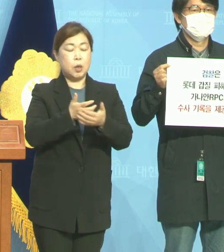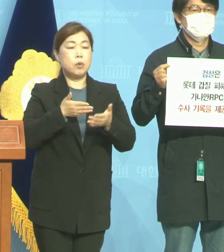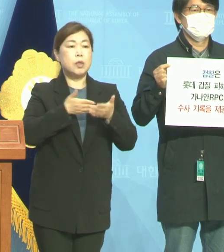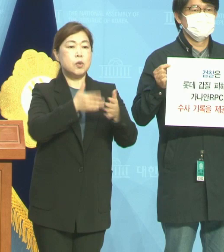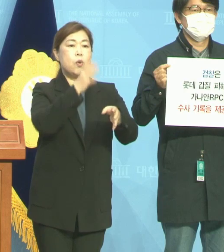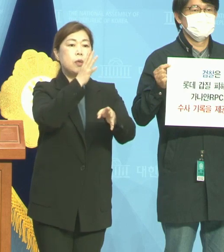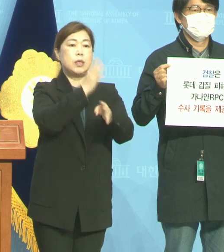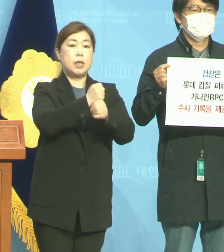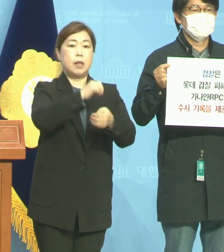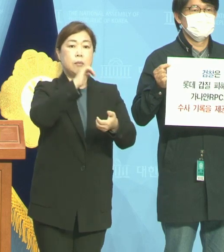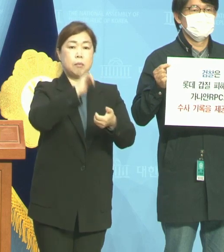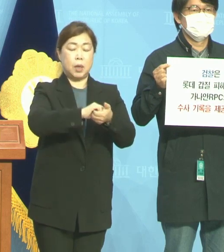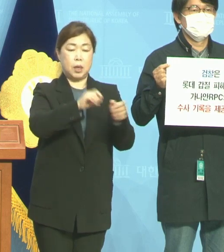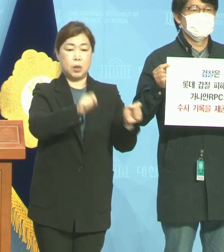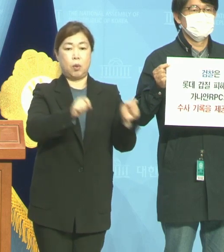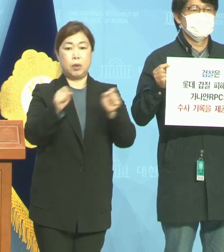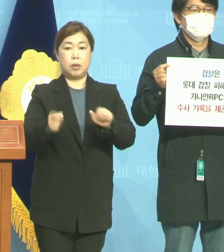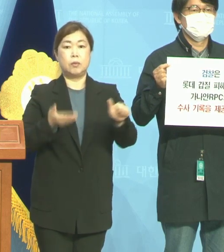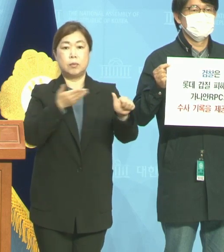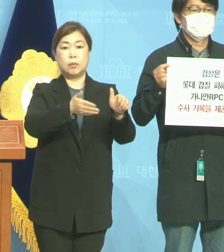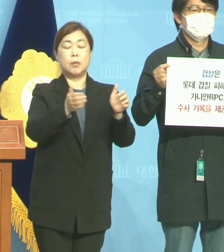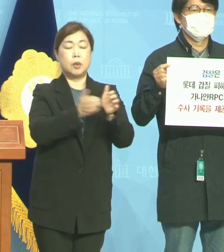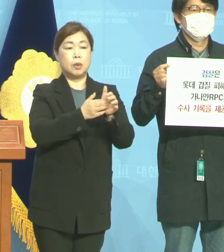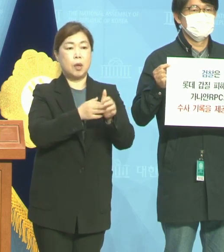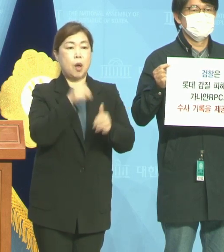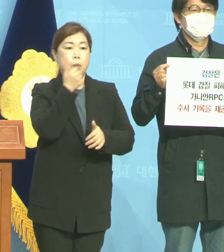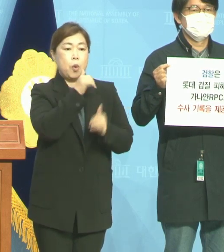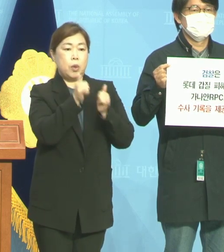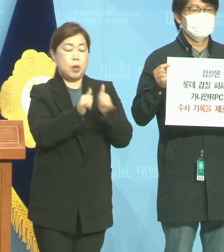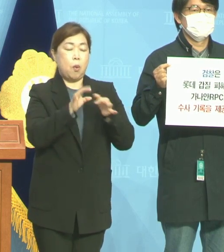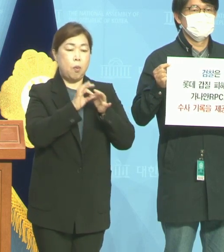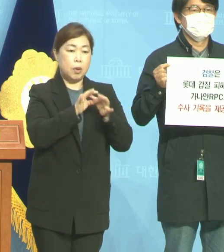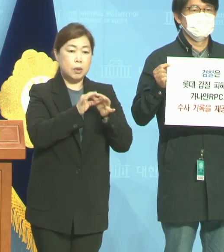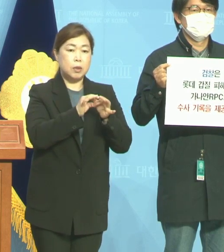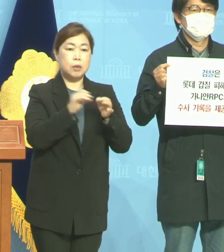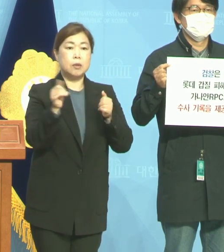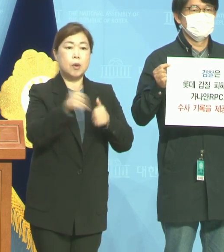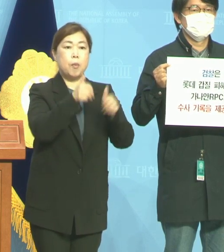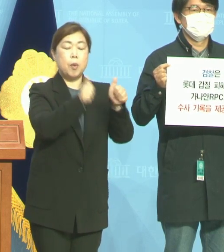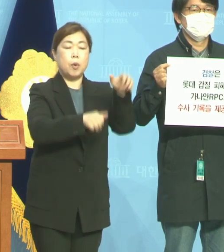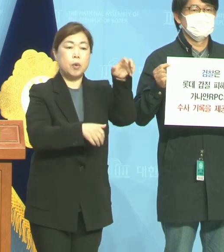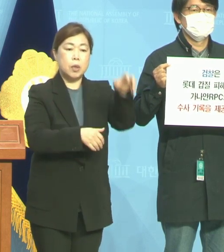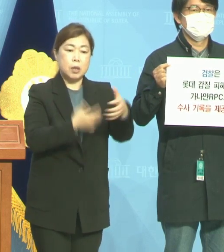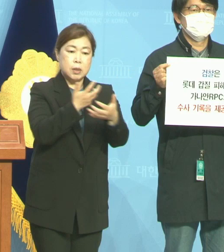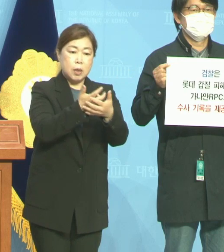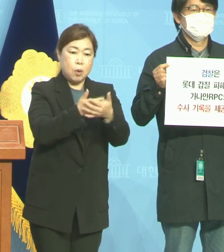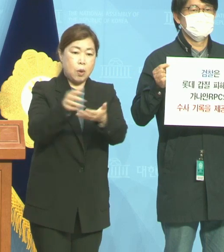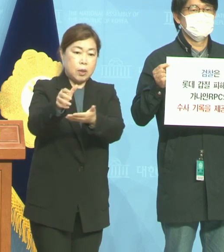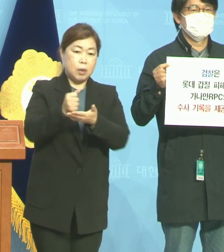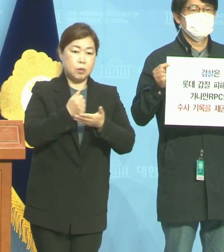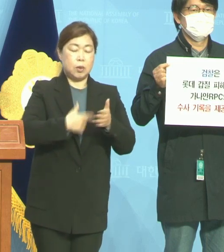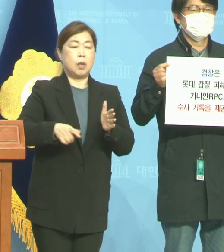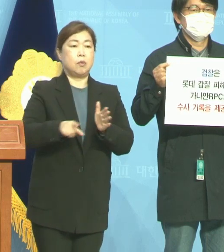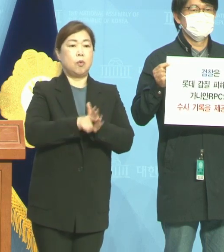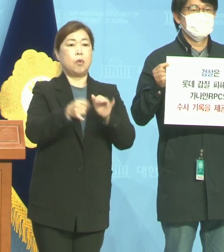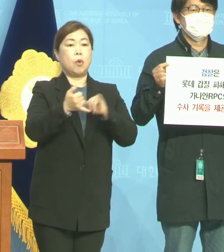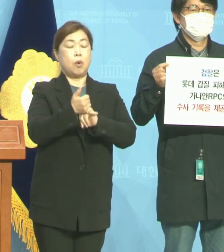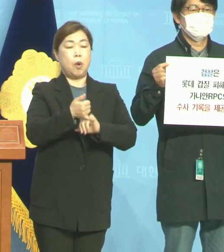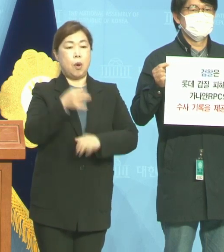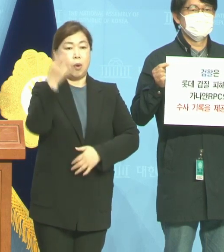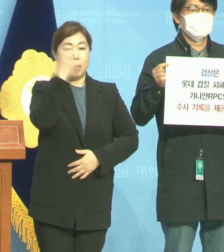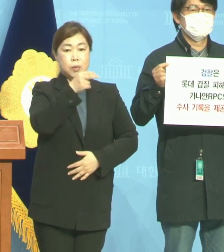연기한 상황입니다 포 노인의 검 철을 거쳐서 법원 엣 자료를 지출할 수 있도록 검찰은